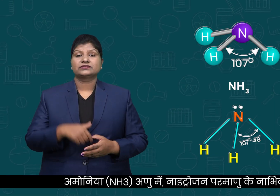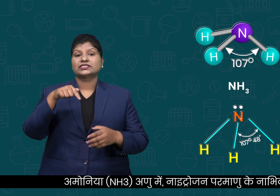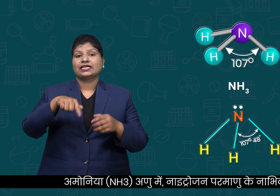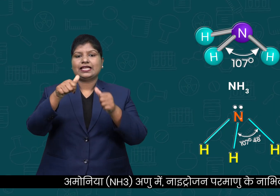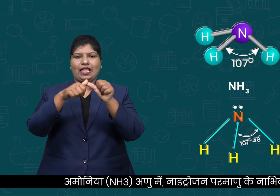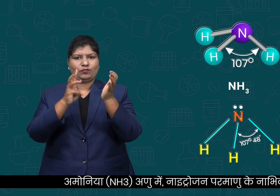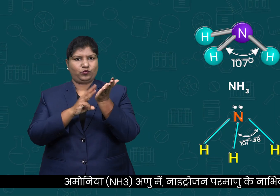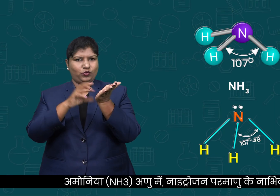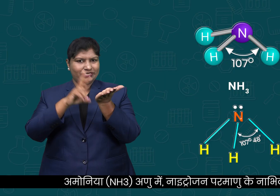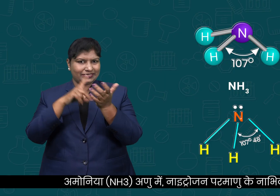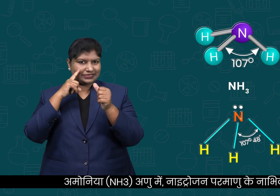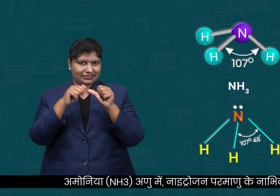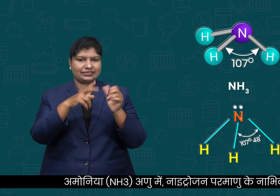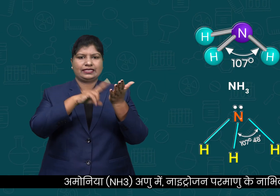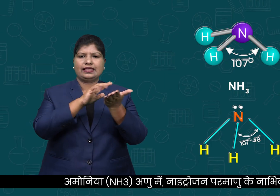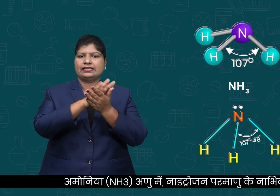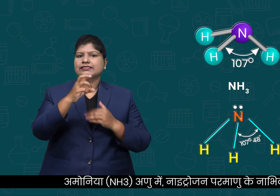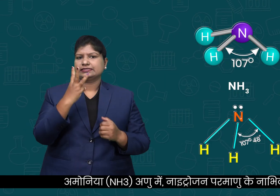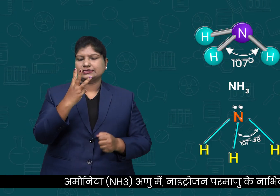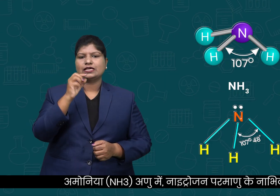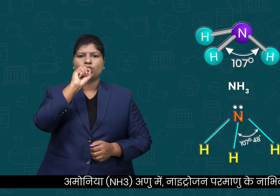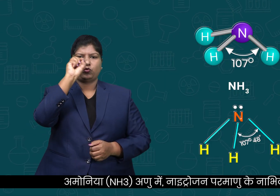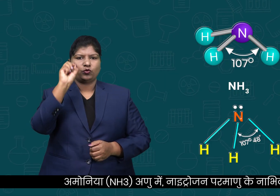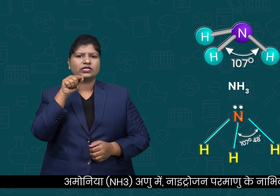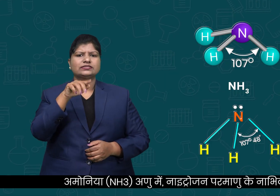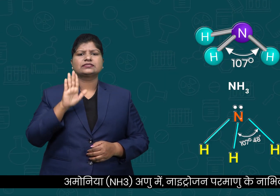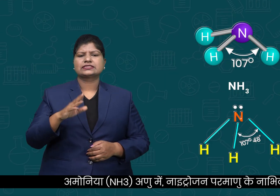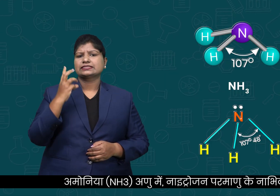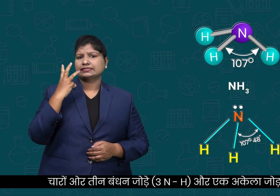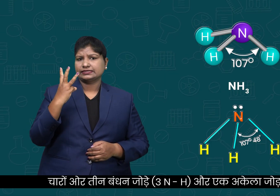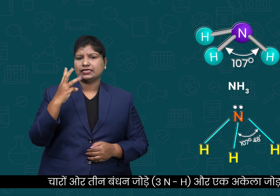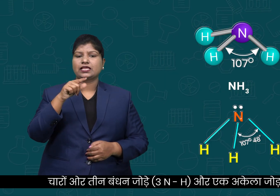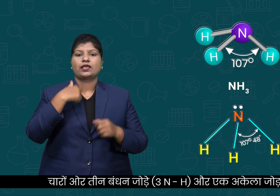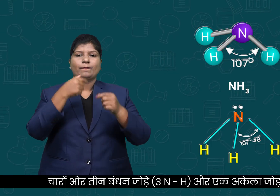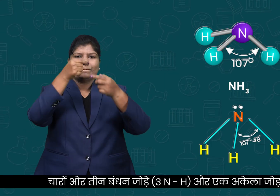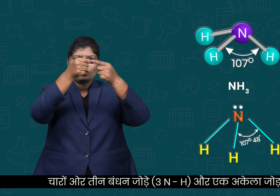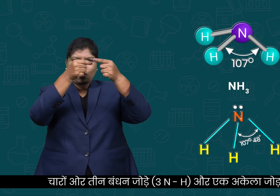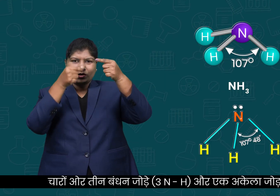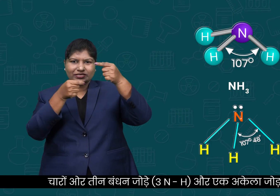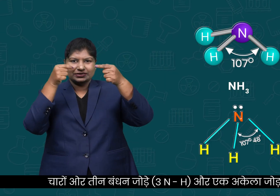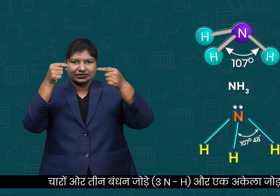अमोनिया NH3 अणु में नाइट्रोजन परमाणु के नाभिक के चारों ओर 3 बंधन